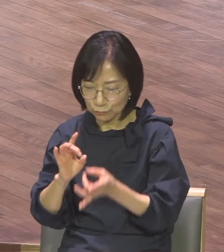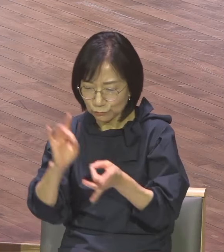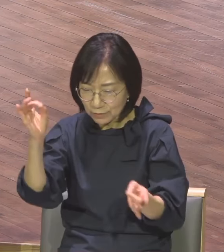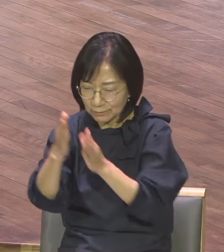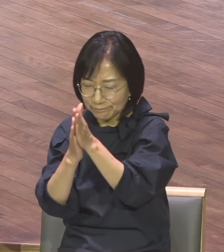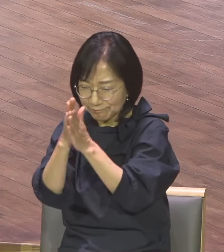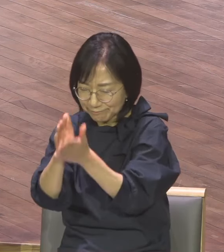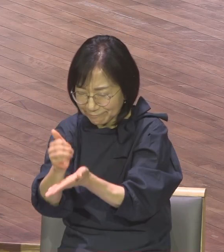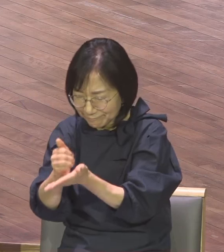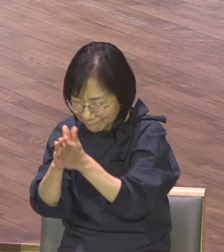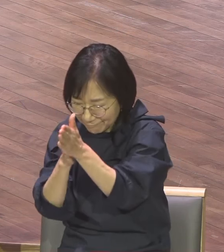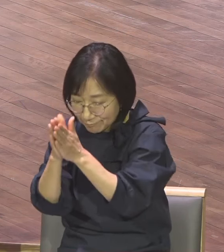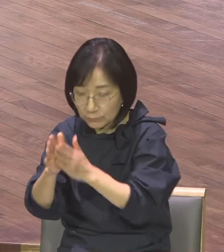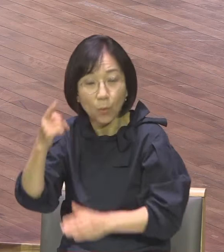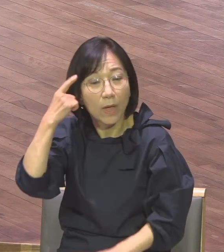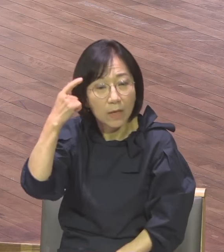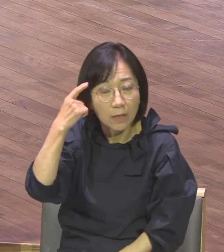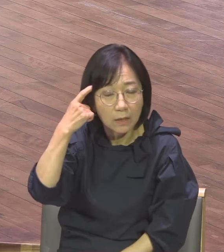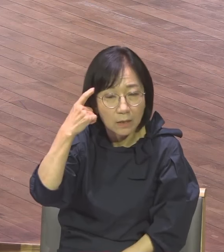줄 아세요?